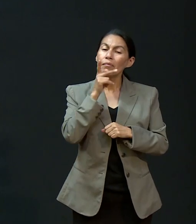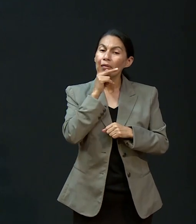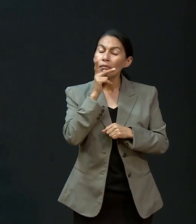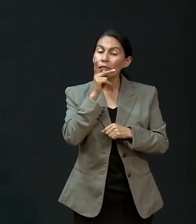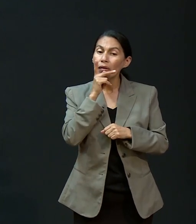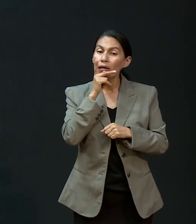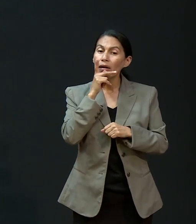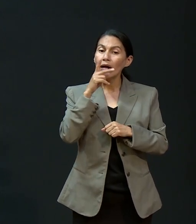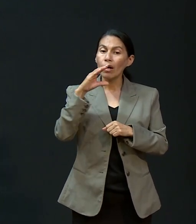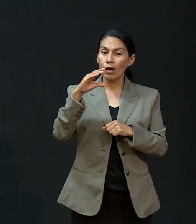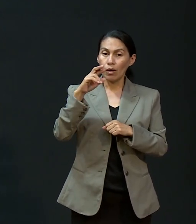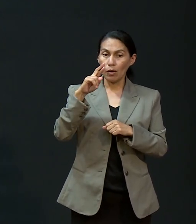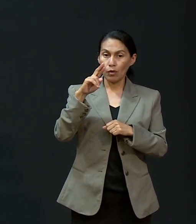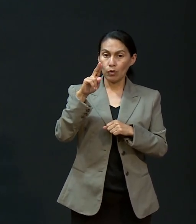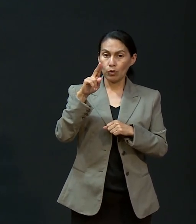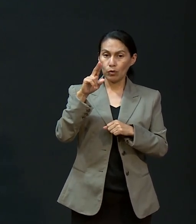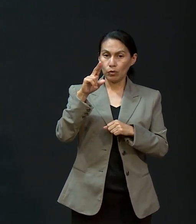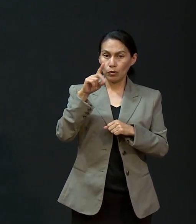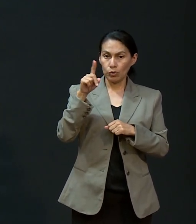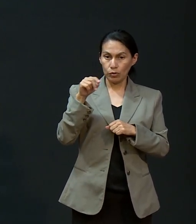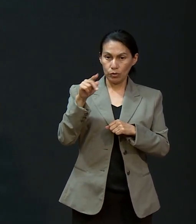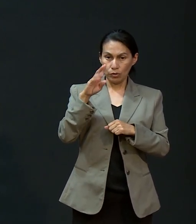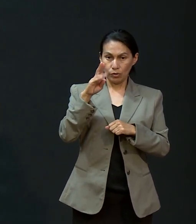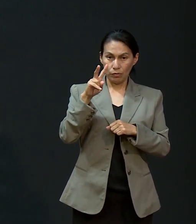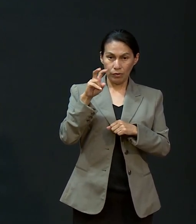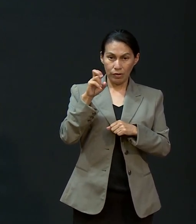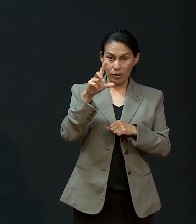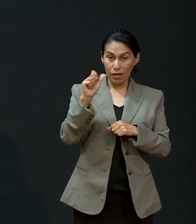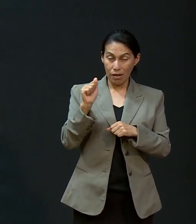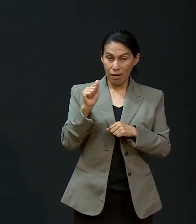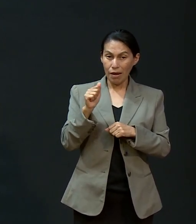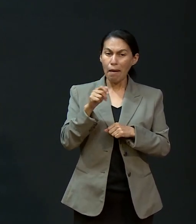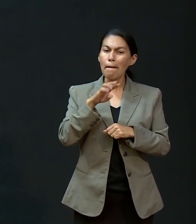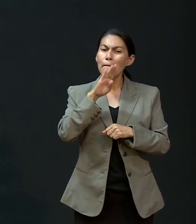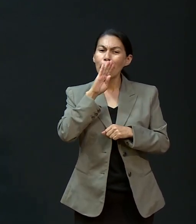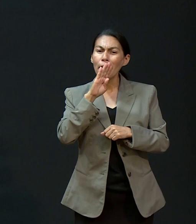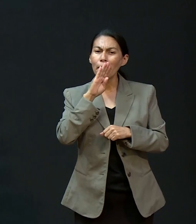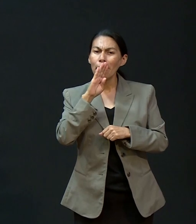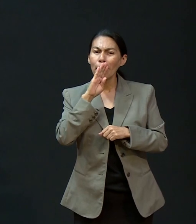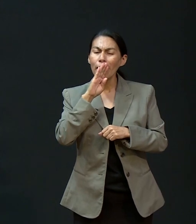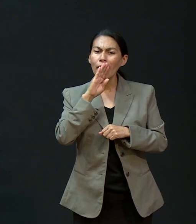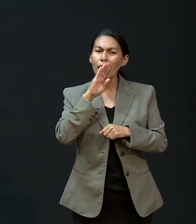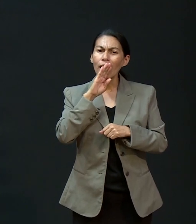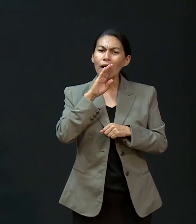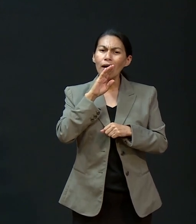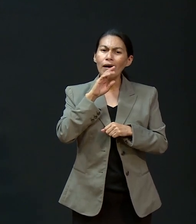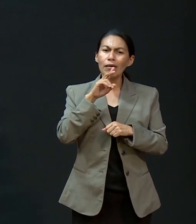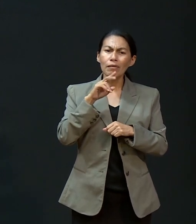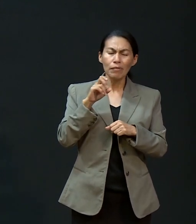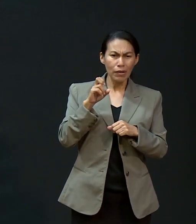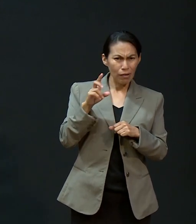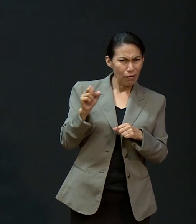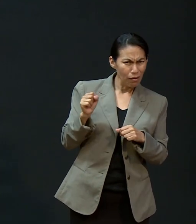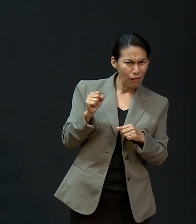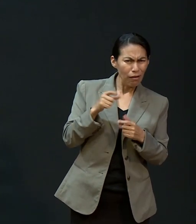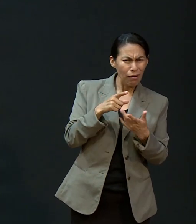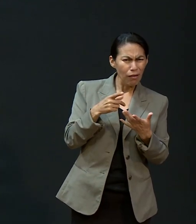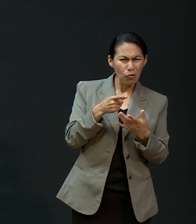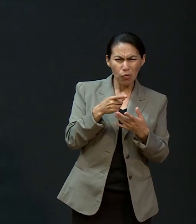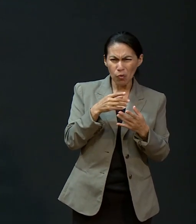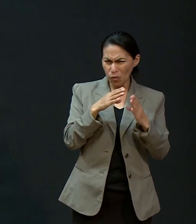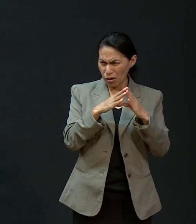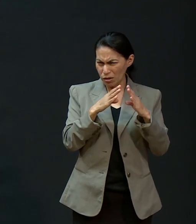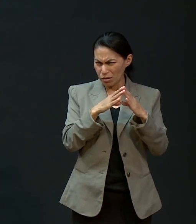Cruz Vela, que es mi papá, y Perla Estrada, que es mi mamá. Bien, y allí en el